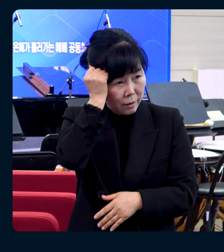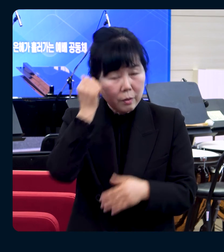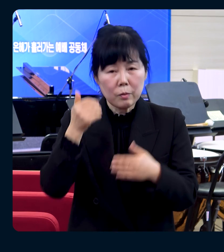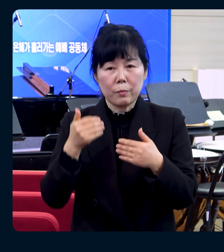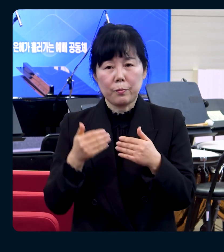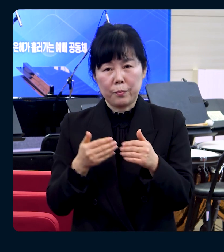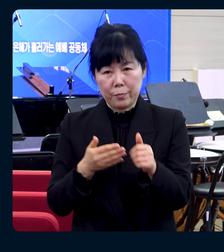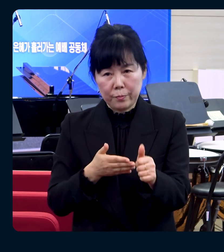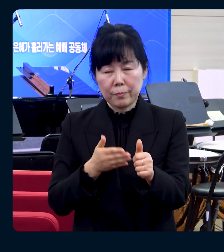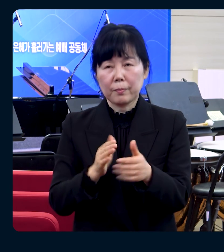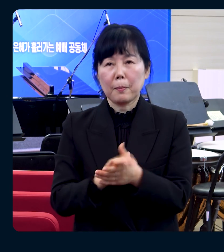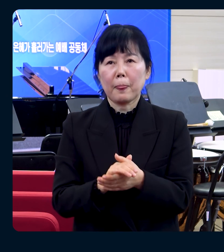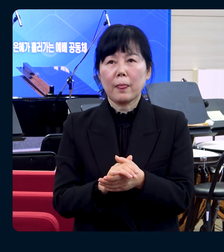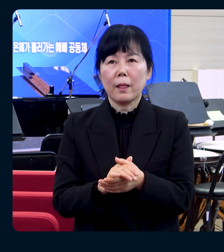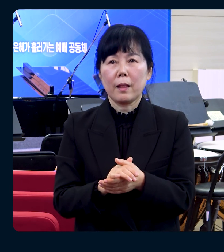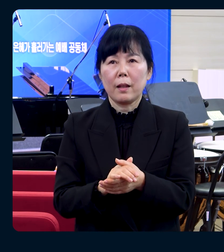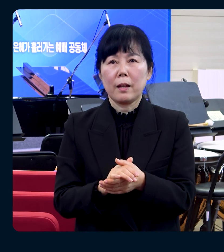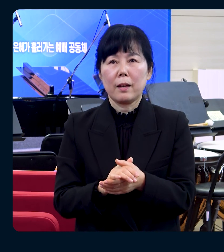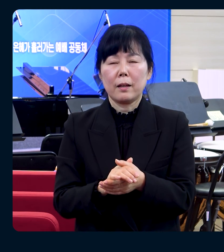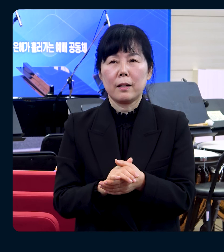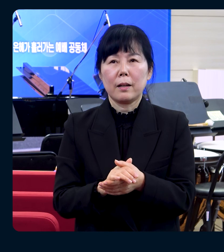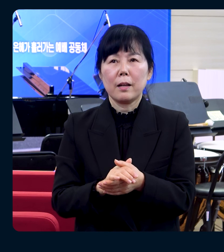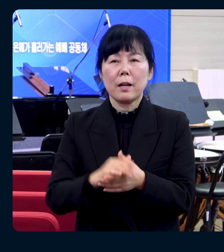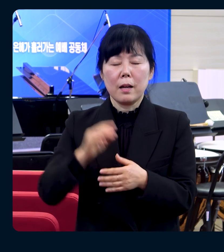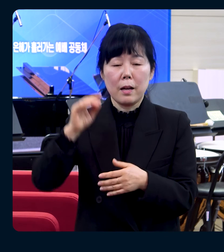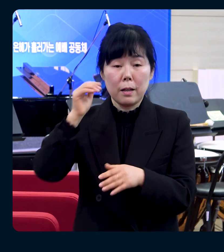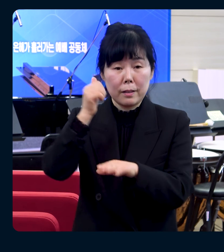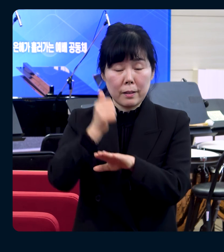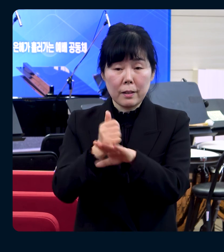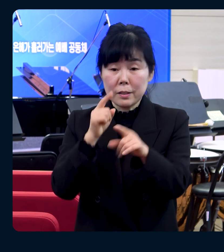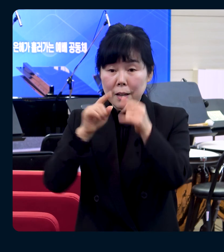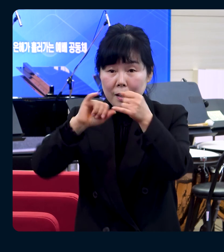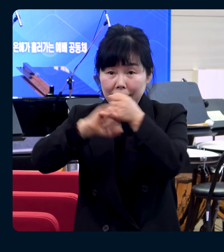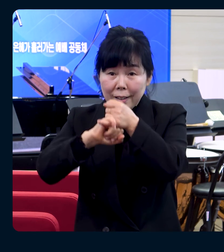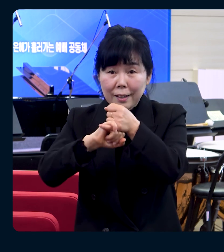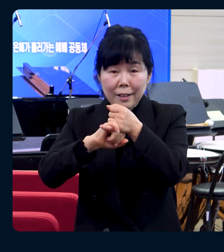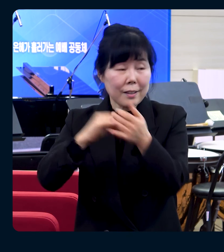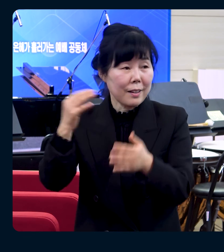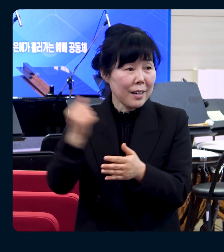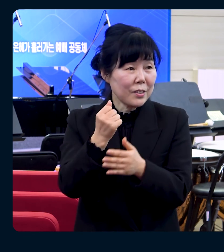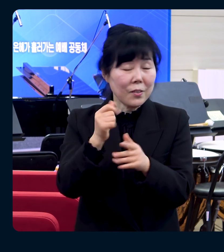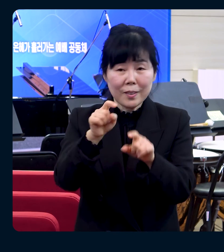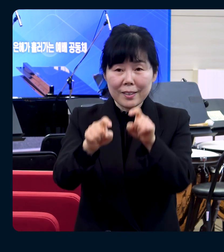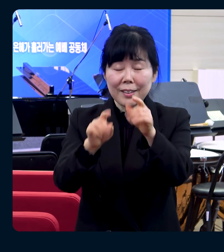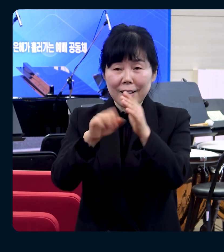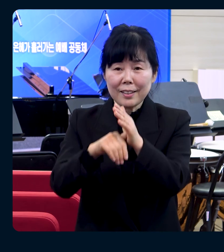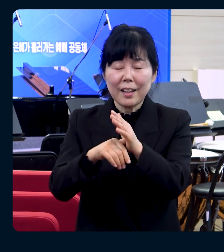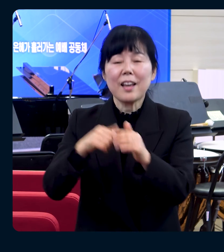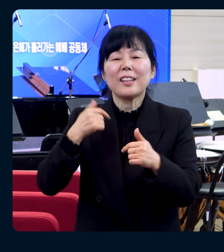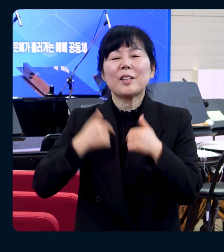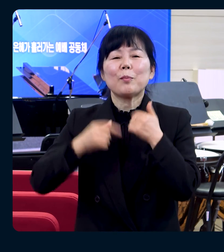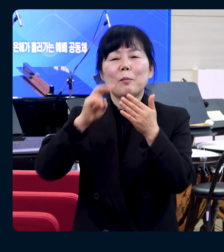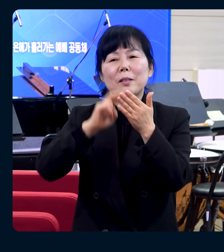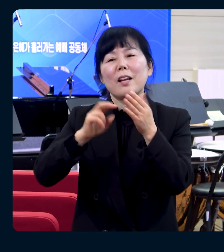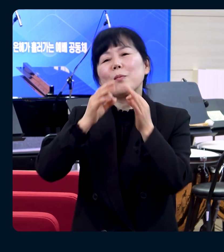사실을 반드시 아름다운 기쁨의